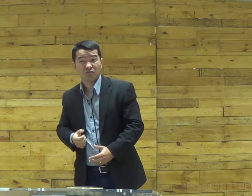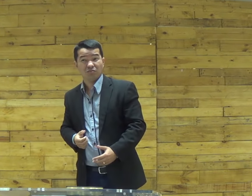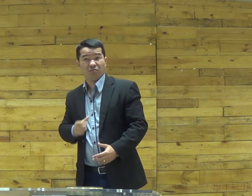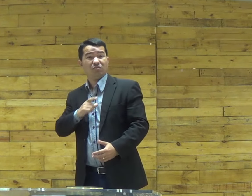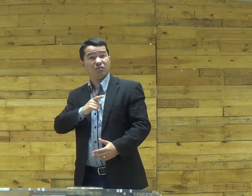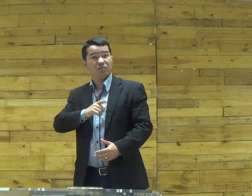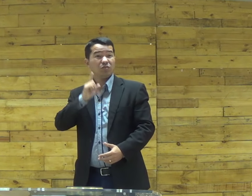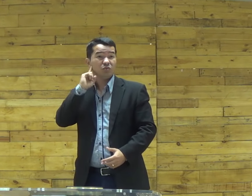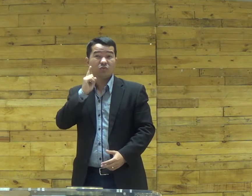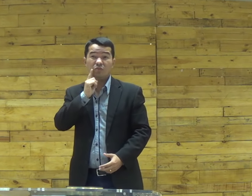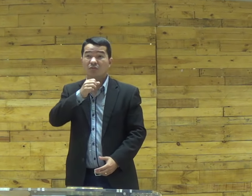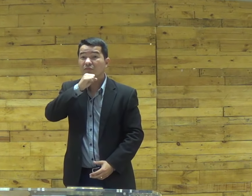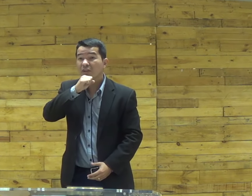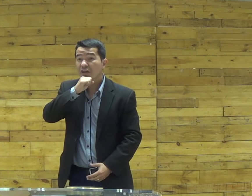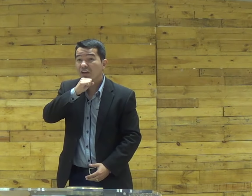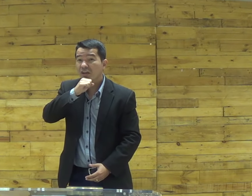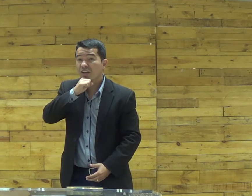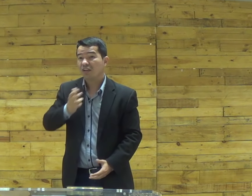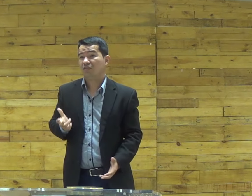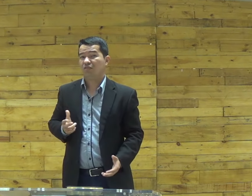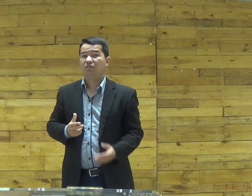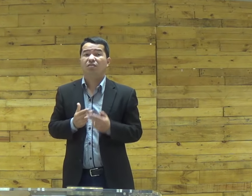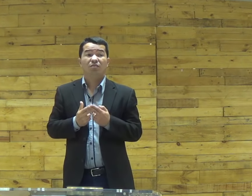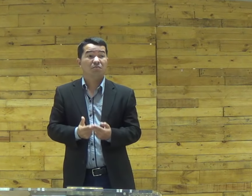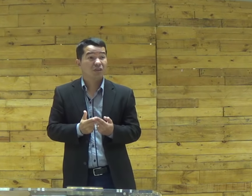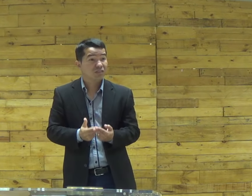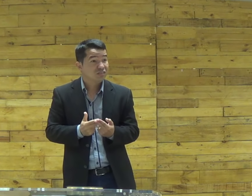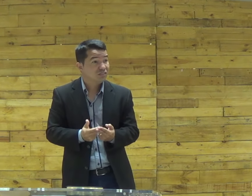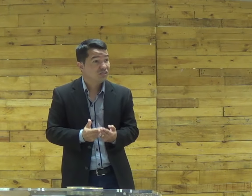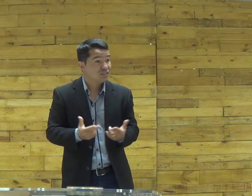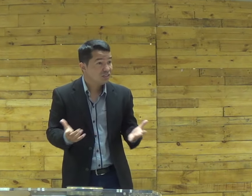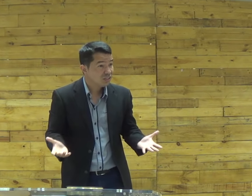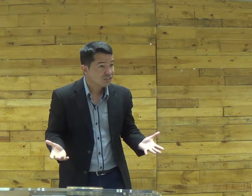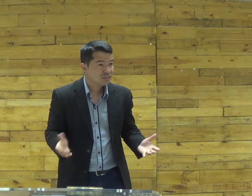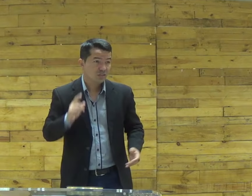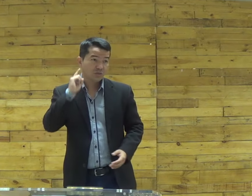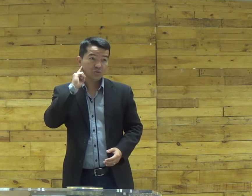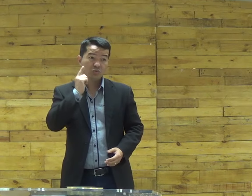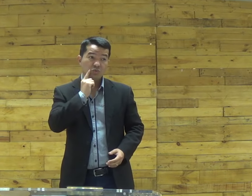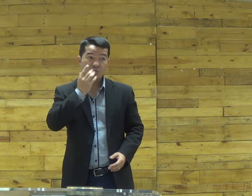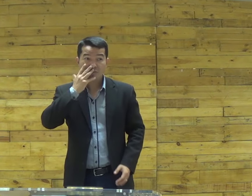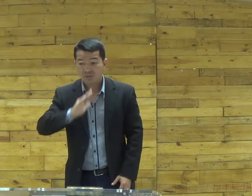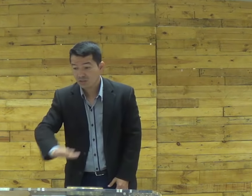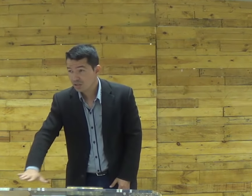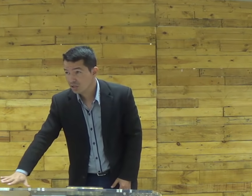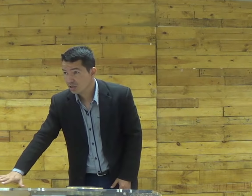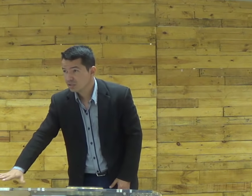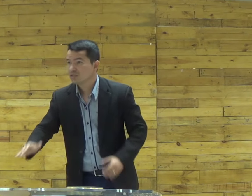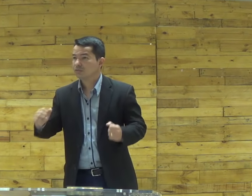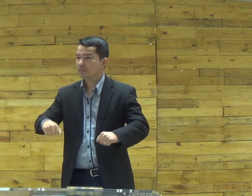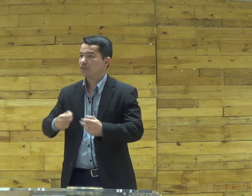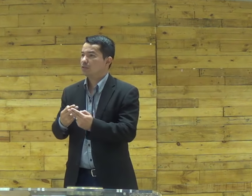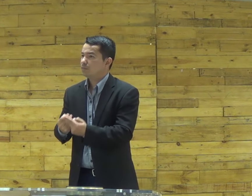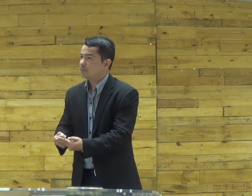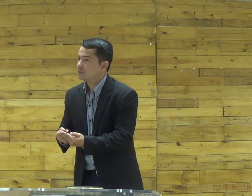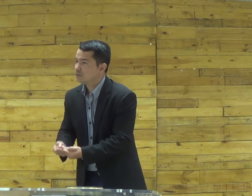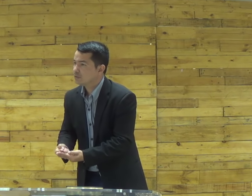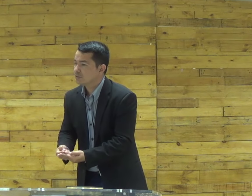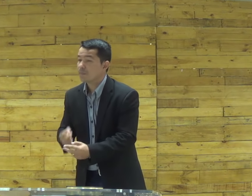Respeita. Nós temos surdos um pouco mais idosos. Você precisa ser paciente.